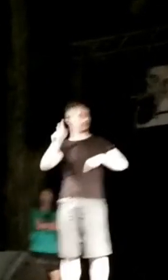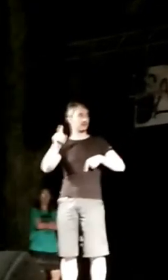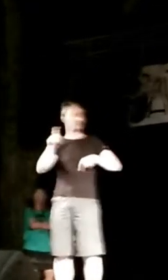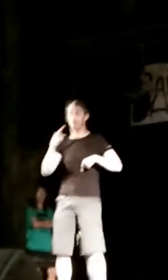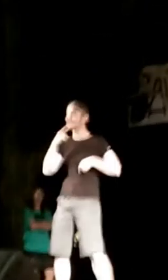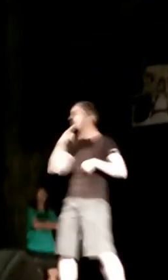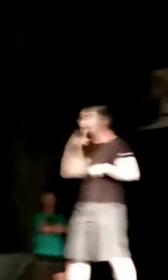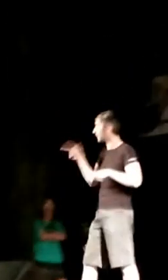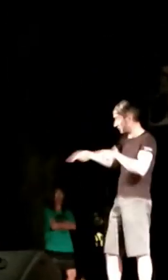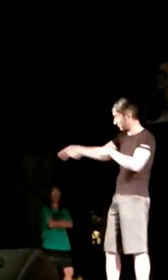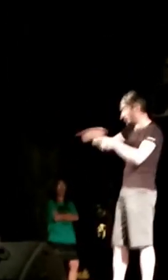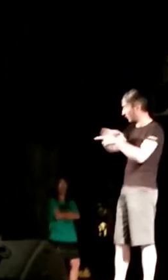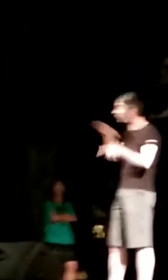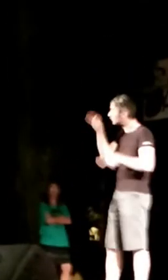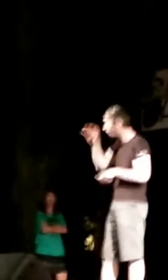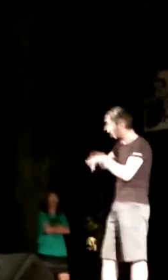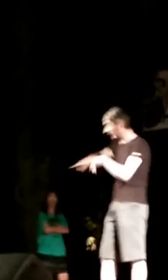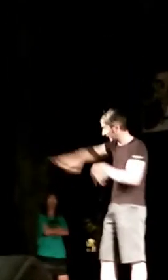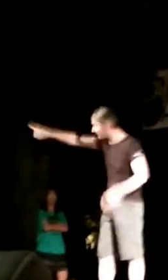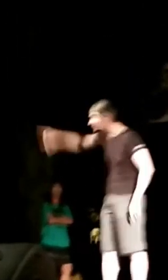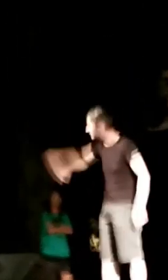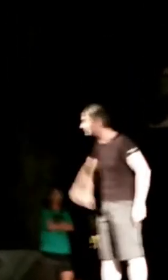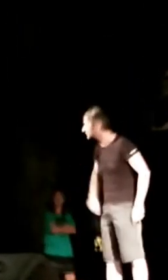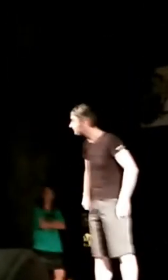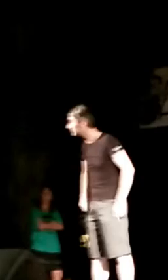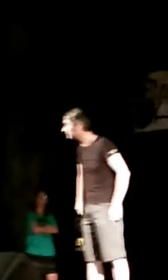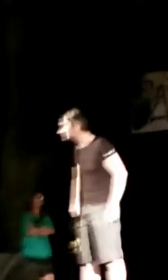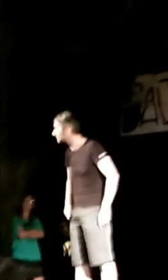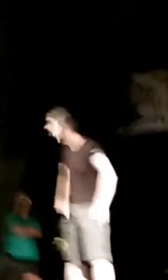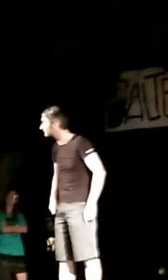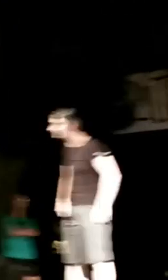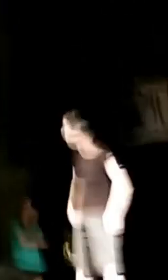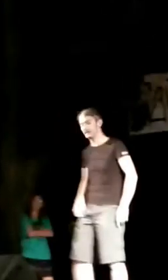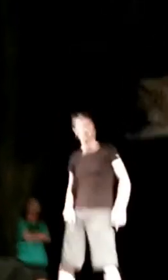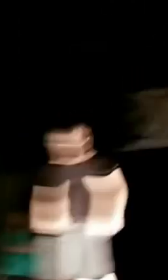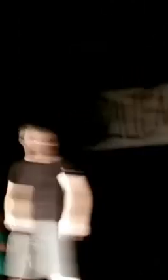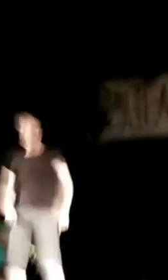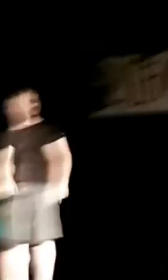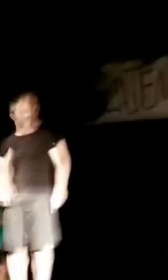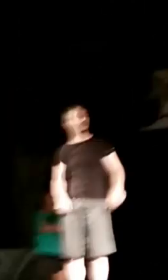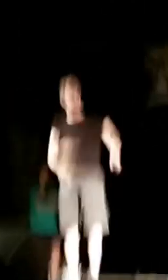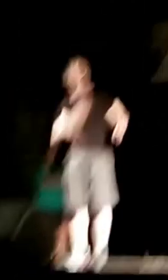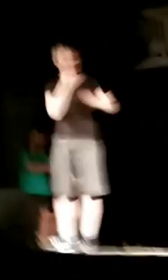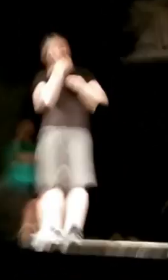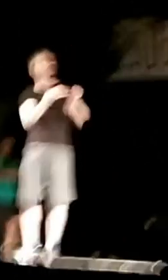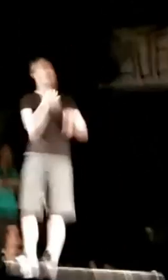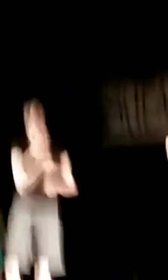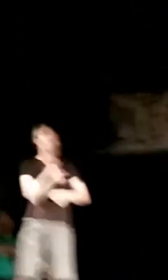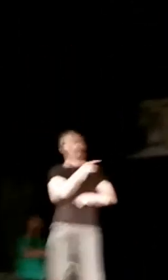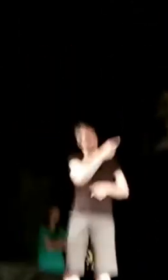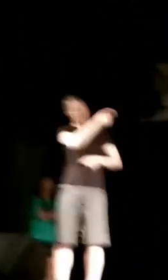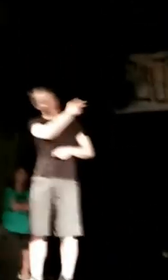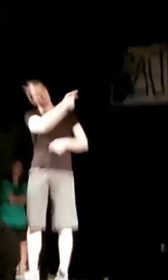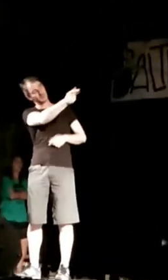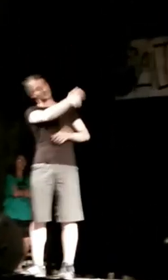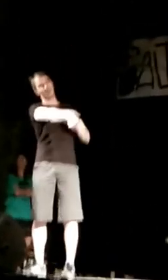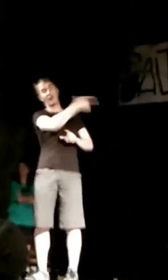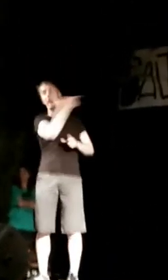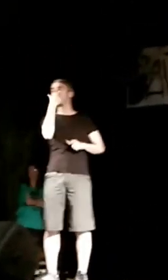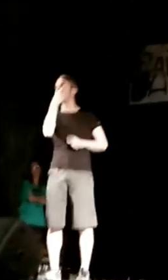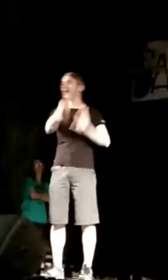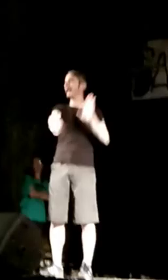la pizza és de xurifo i fa tu, no? No? Bueno, miri, això és el que pot fer, vagi passant vostè i la seva pizza